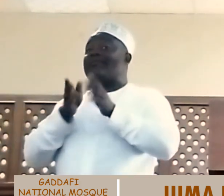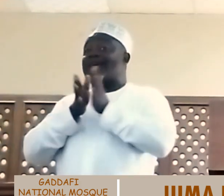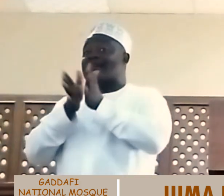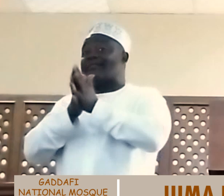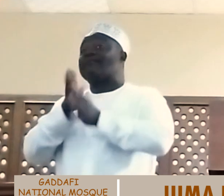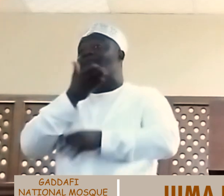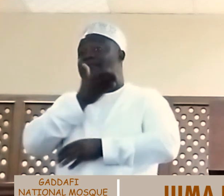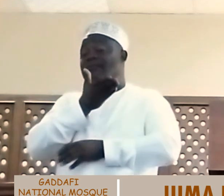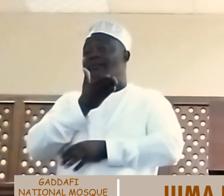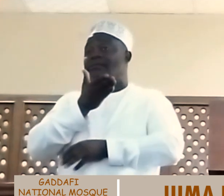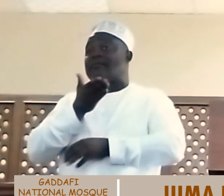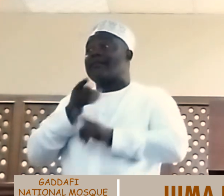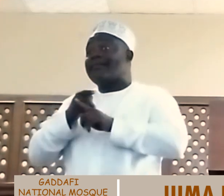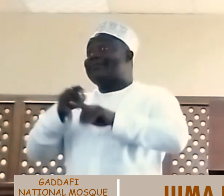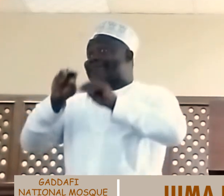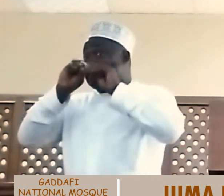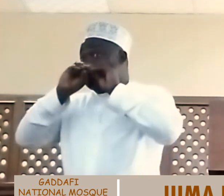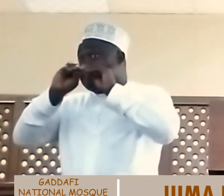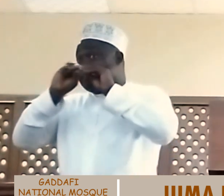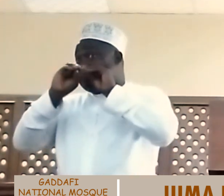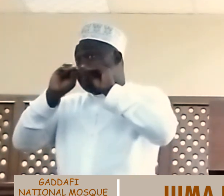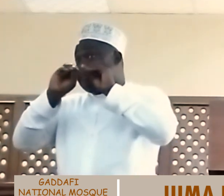atugambye nti aw ilmun allama